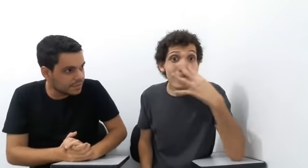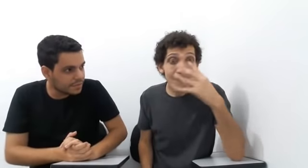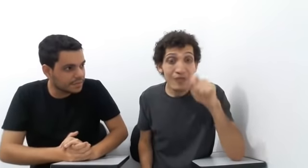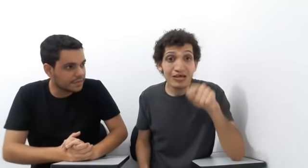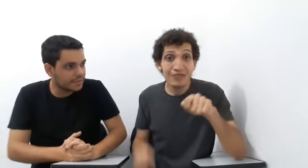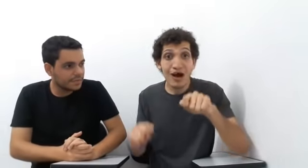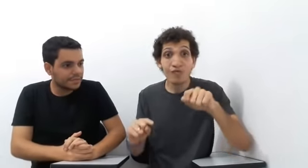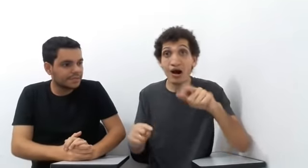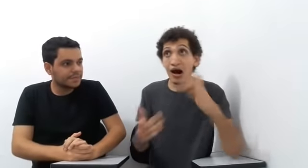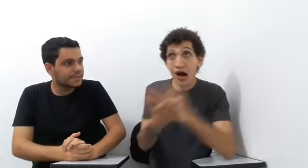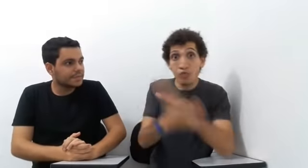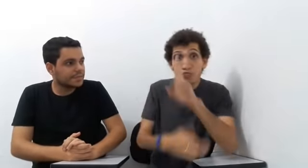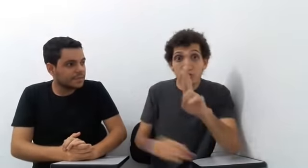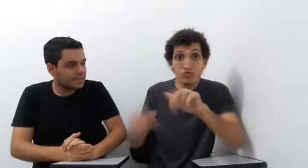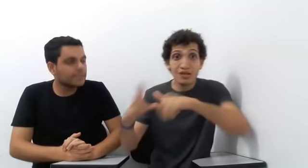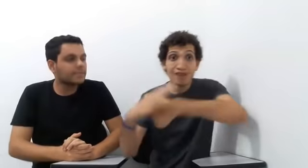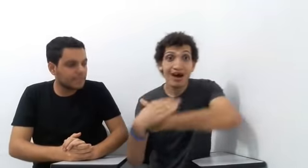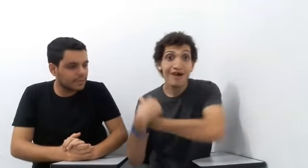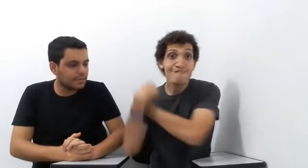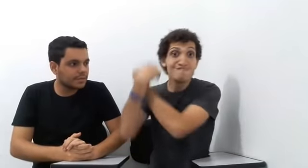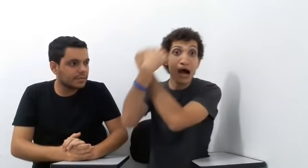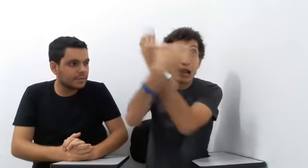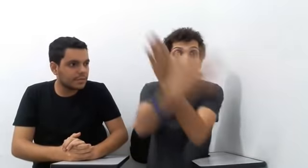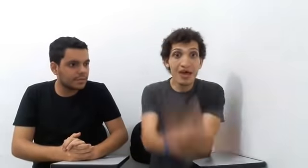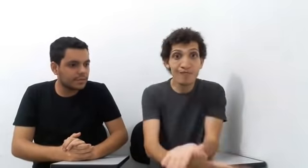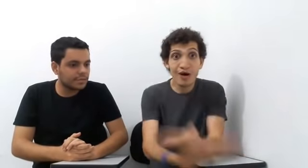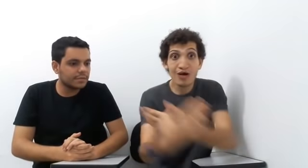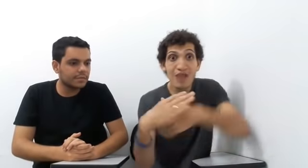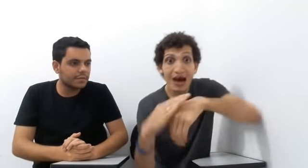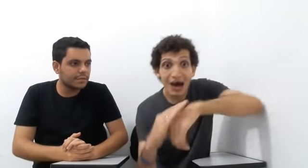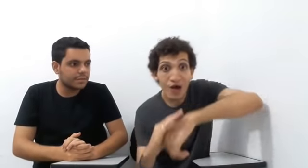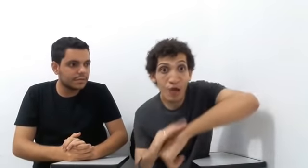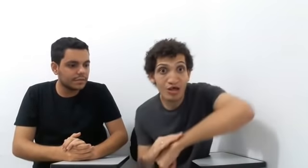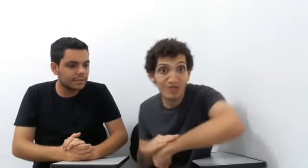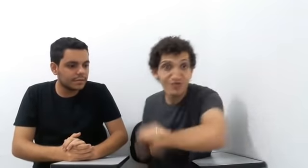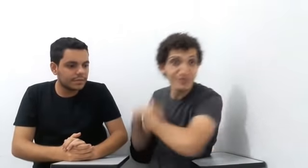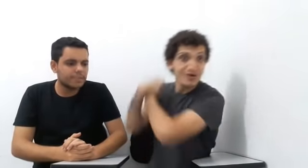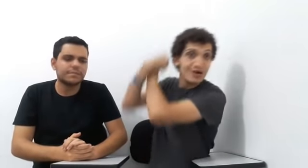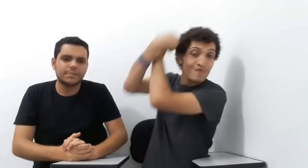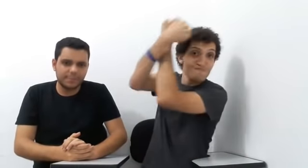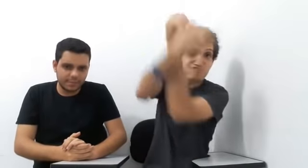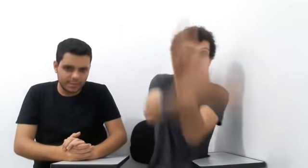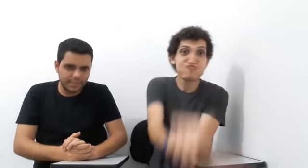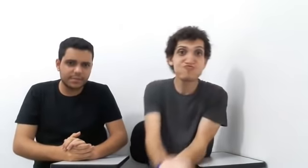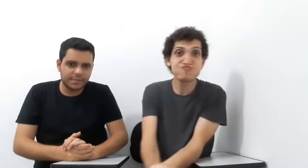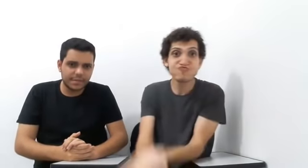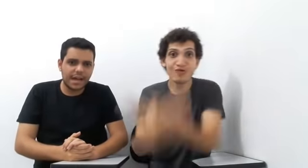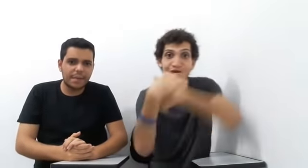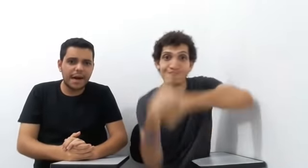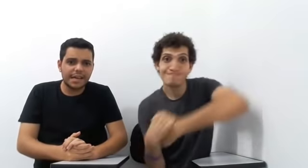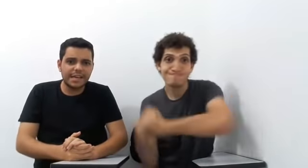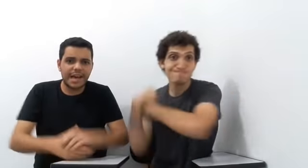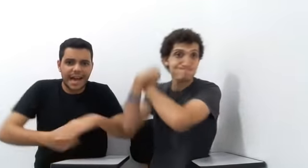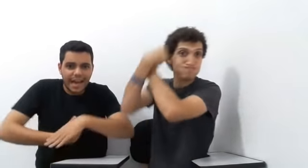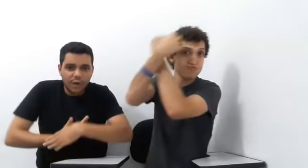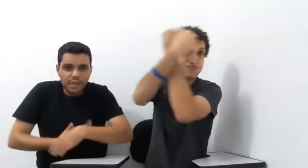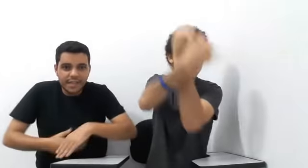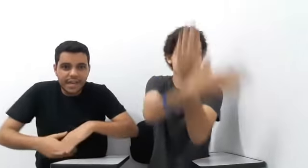Cada sinal, alguns usam para baleia, pode dar aula e doido. A baleia, a cauda dela,